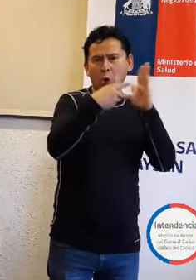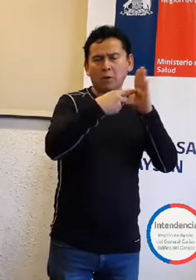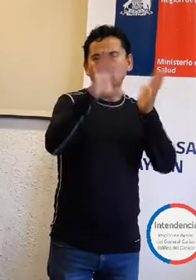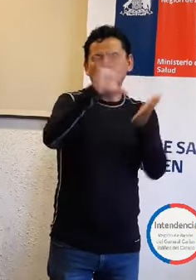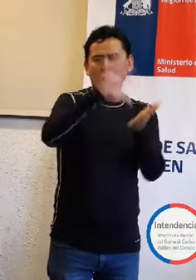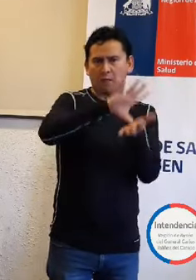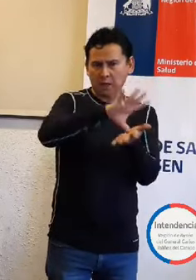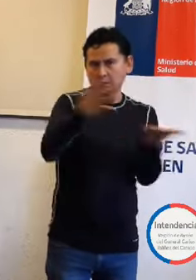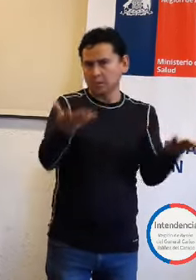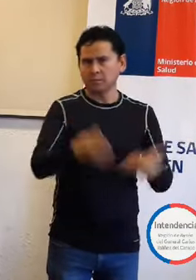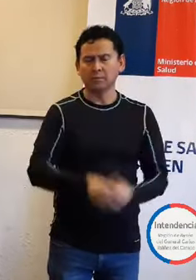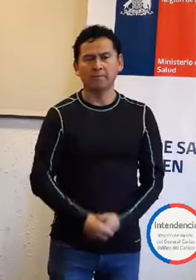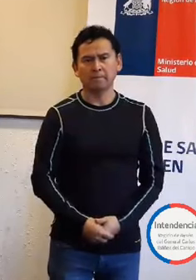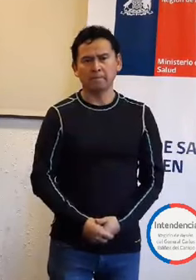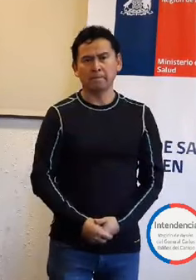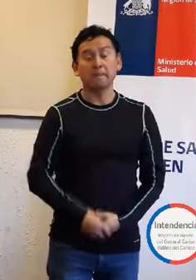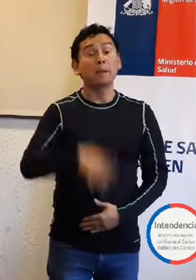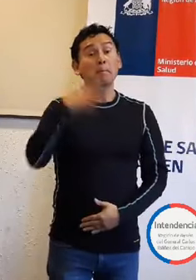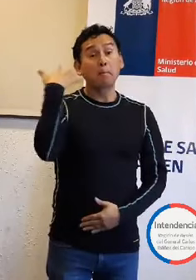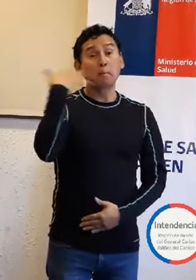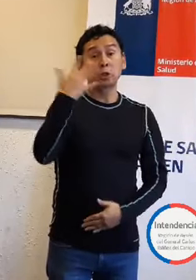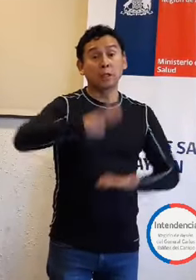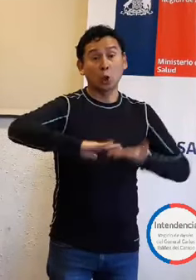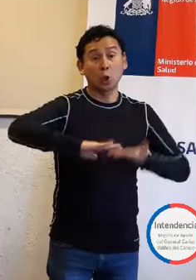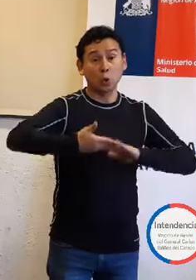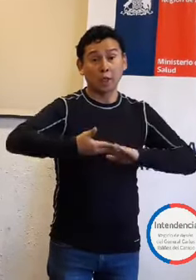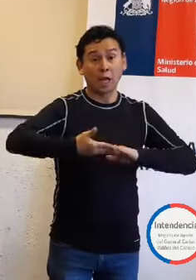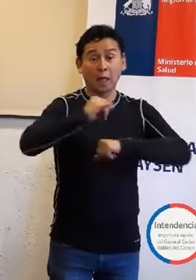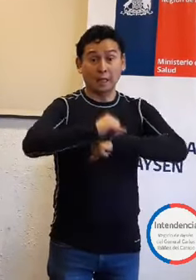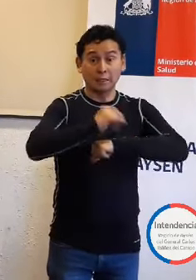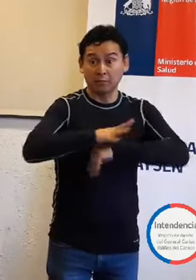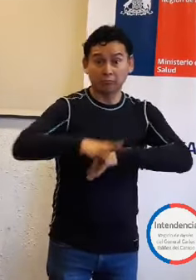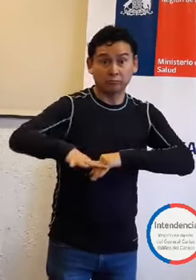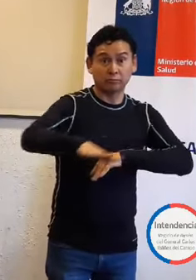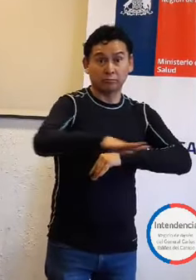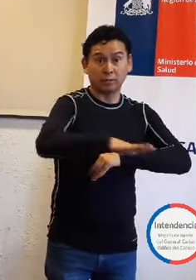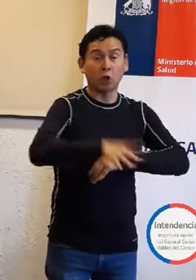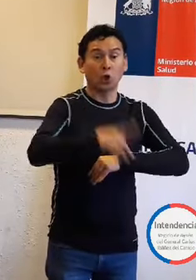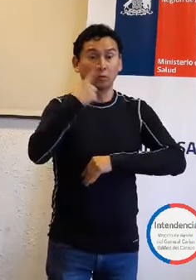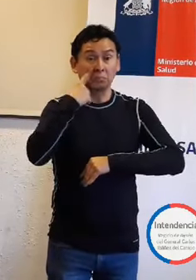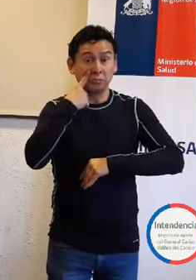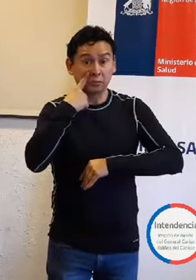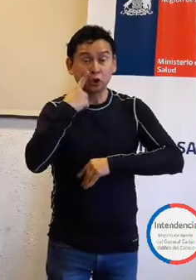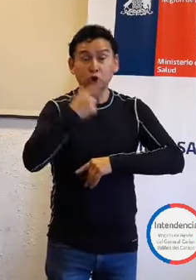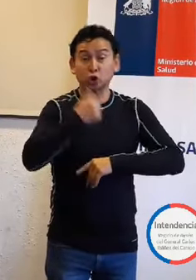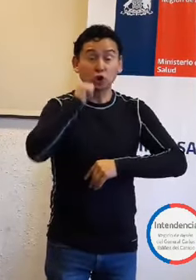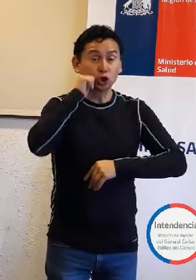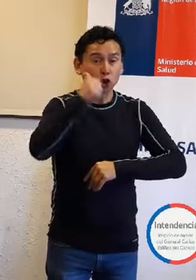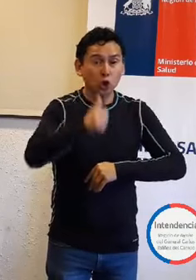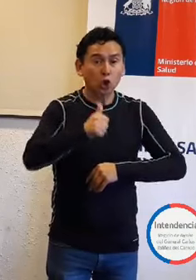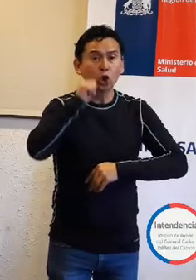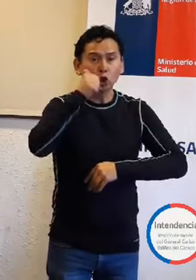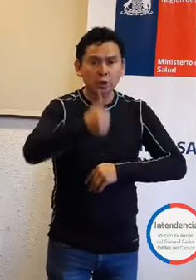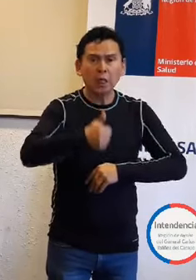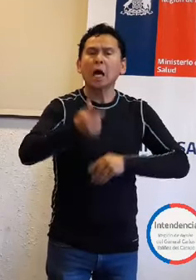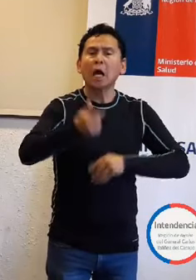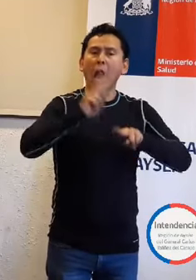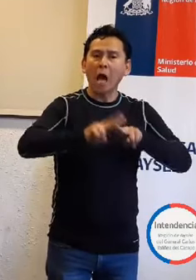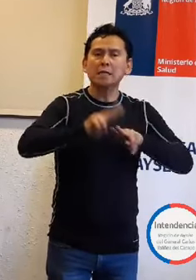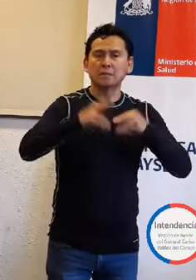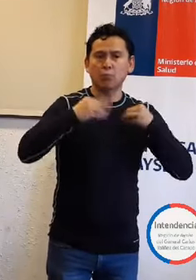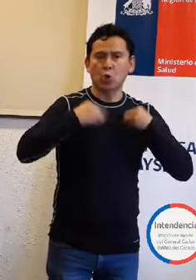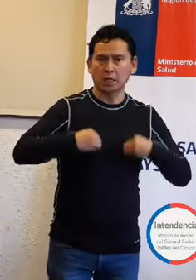país? Es importante que la comunidad aysenina tome conocimiento de que todos los días se están realizando